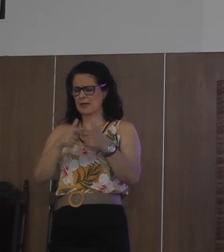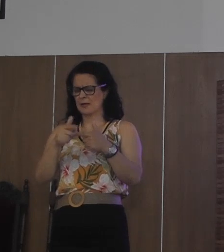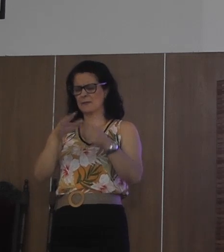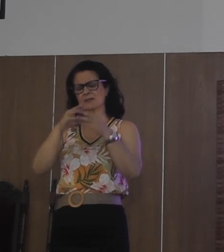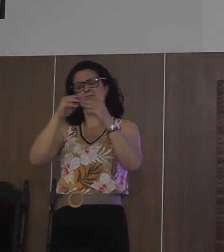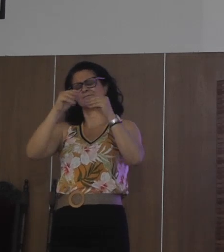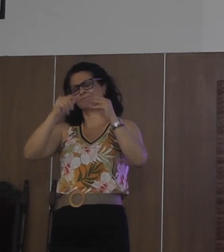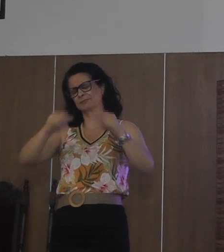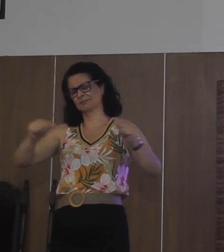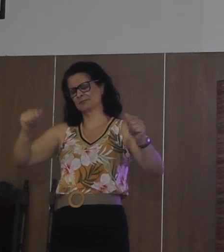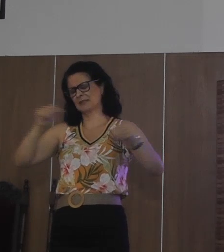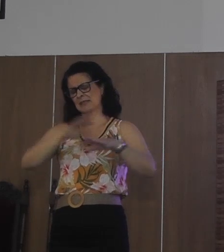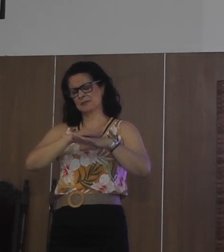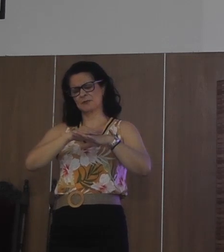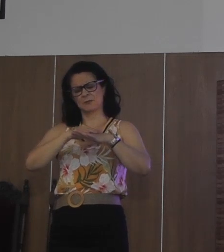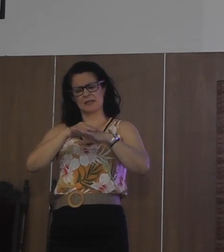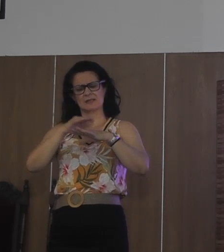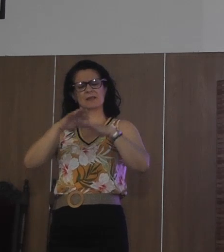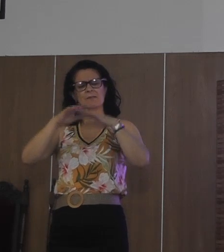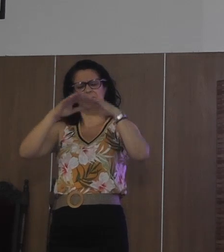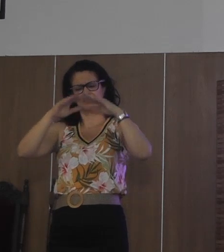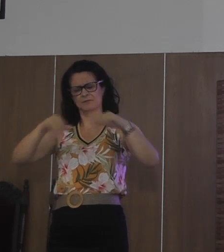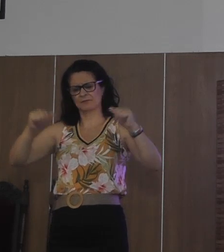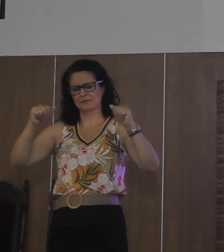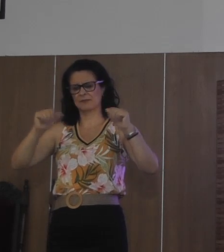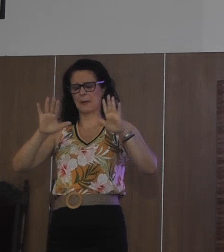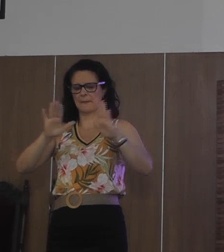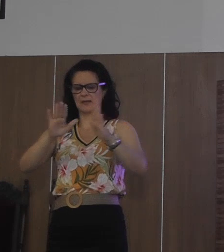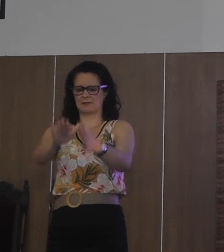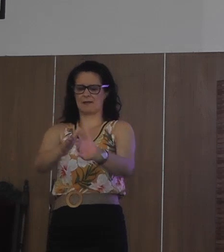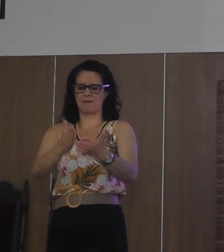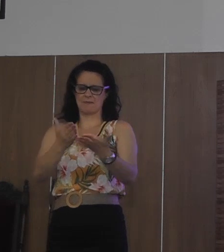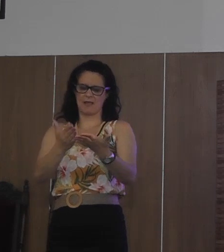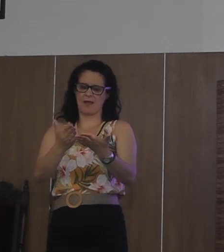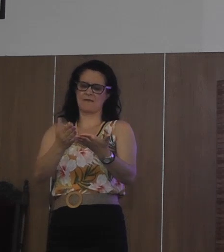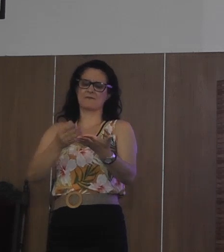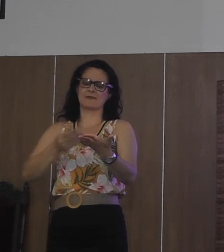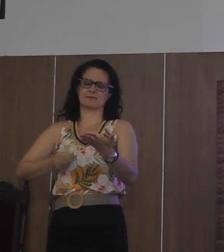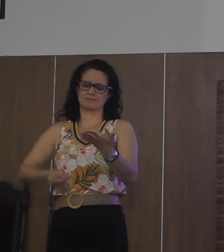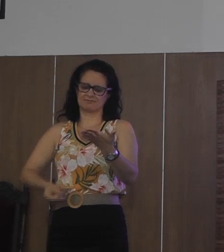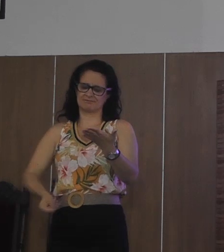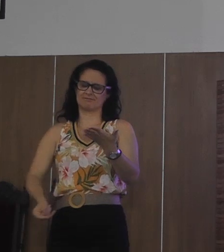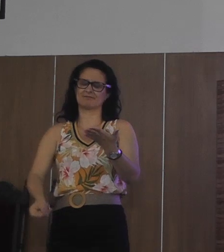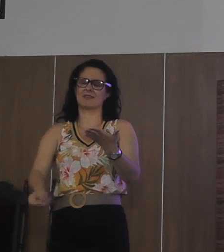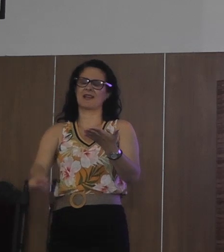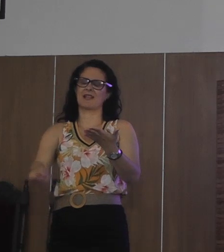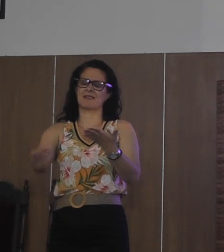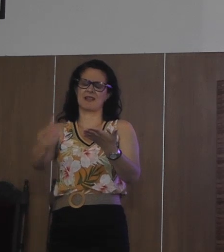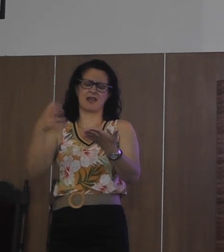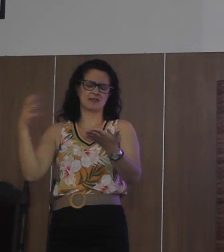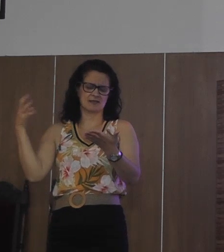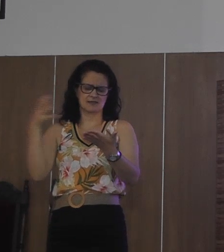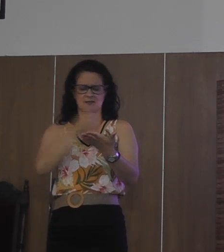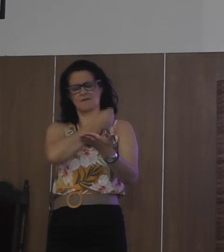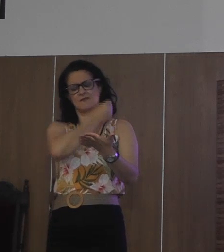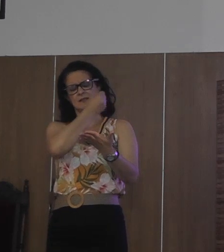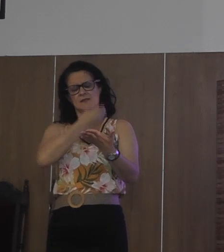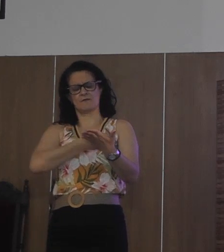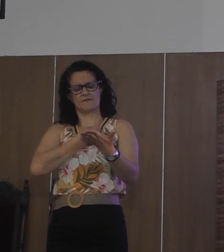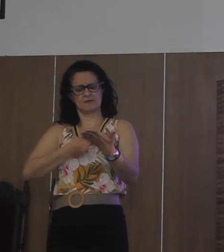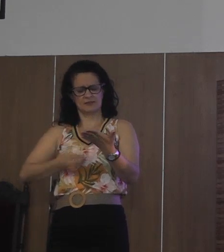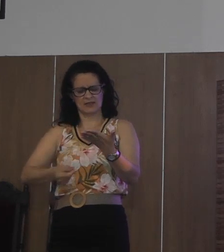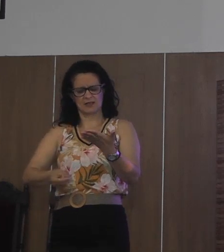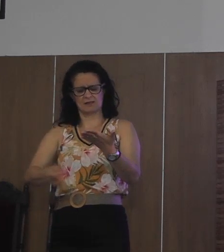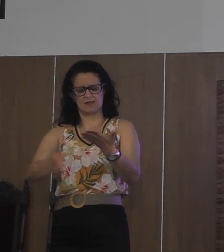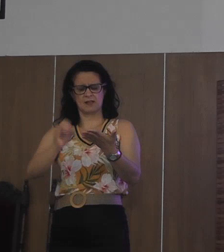palavra, as promessas contidas aqui para nós, salvação, vida eterna. Quando eu